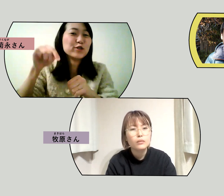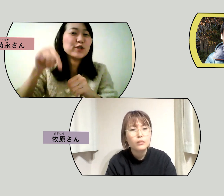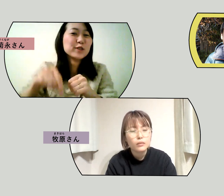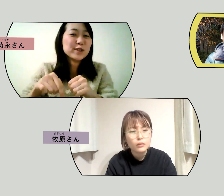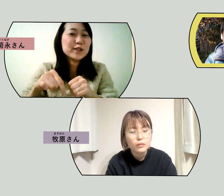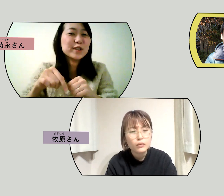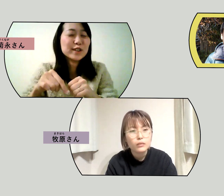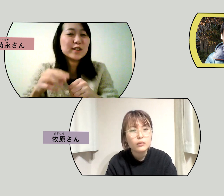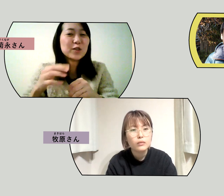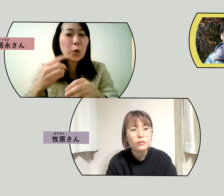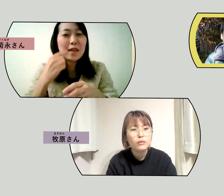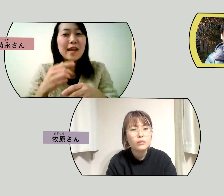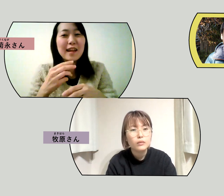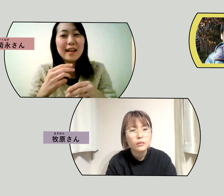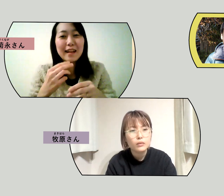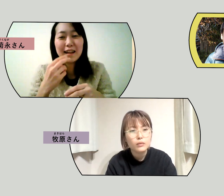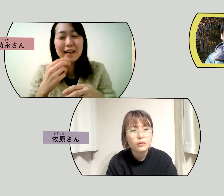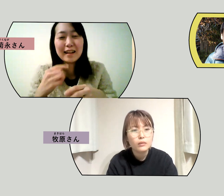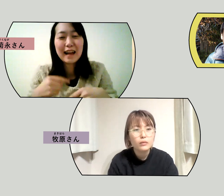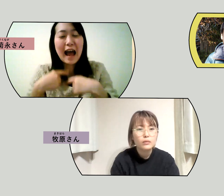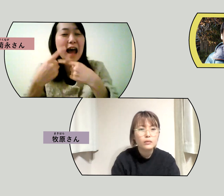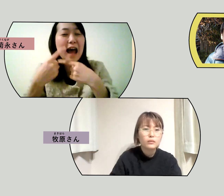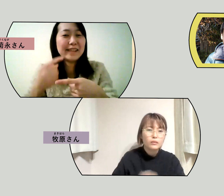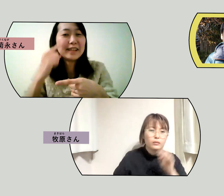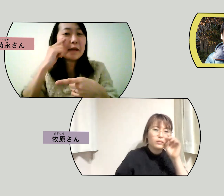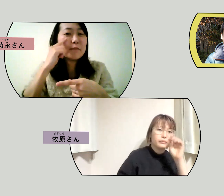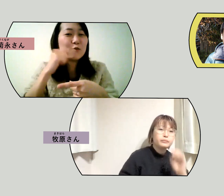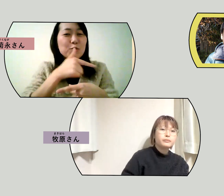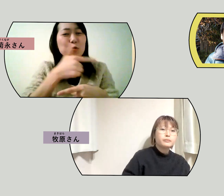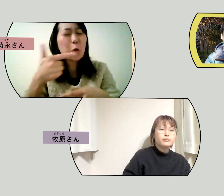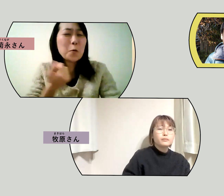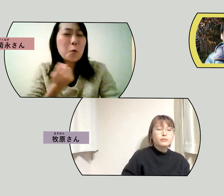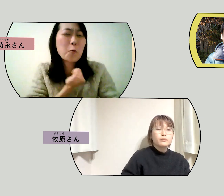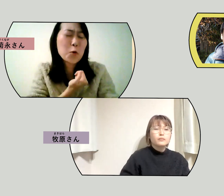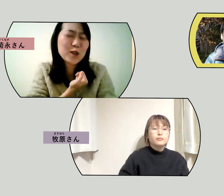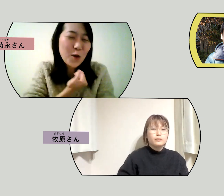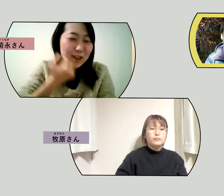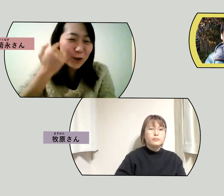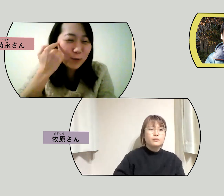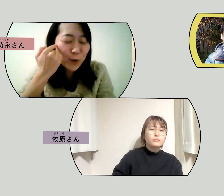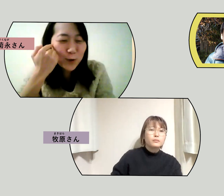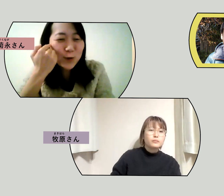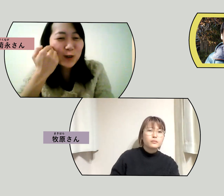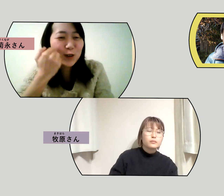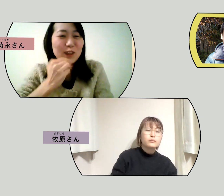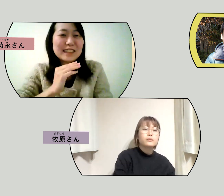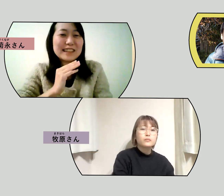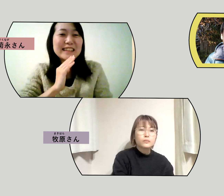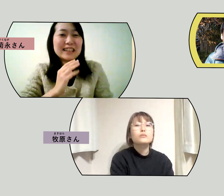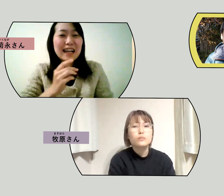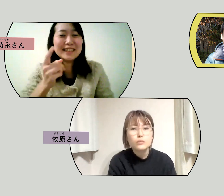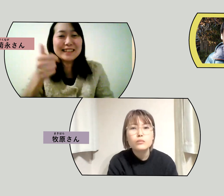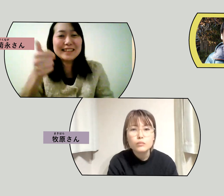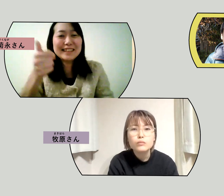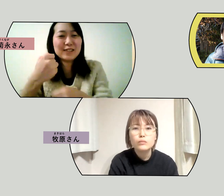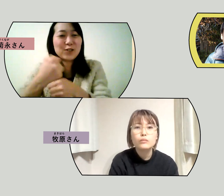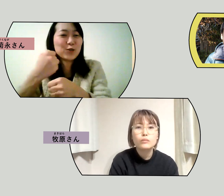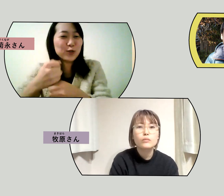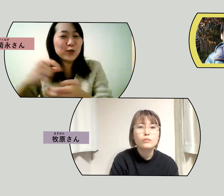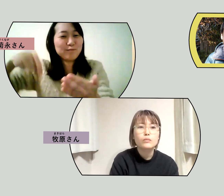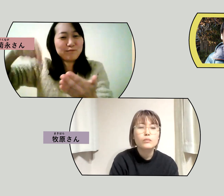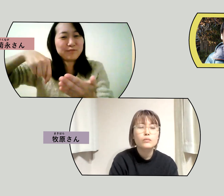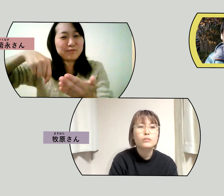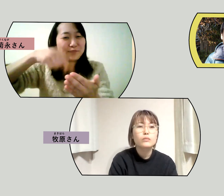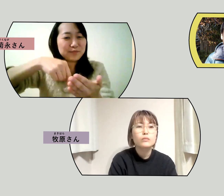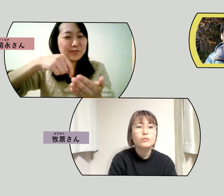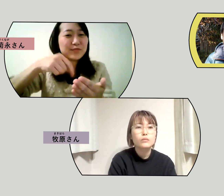を作っていってその子に入ってみるっていうのがすごく面白いんじゃないかなっていう風に